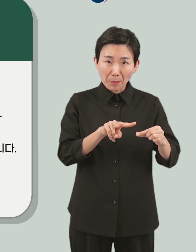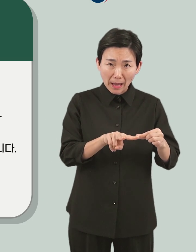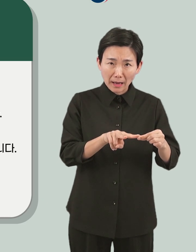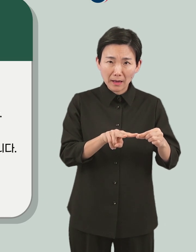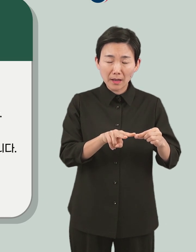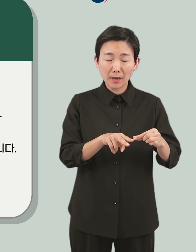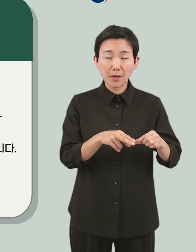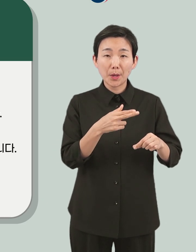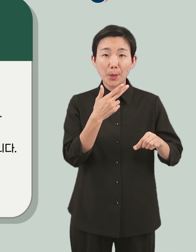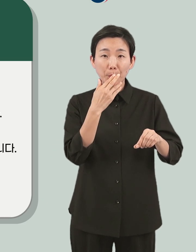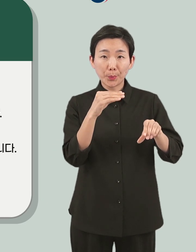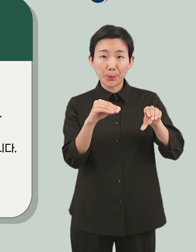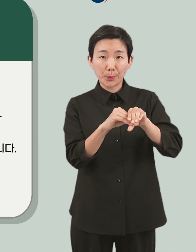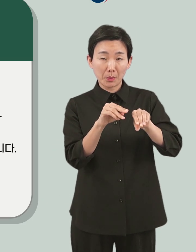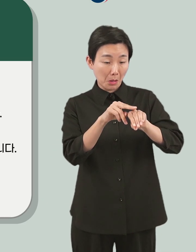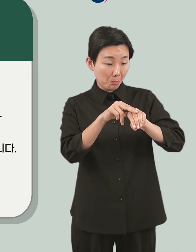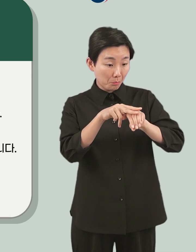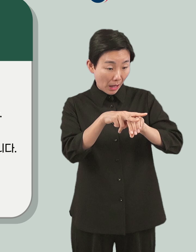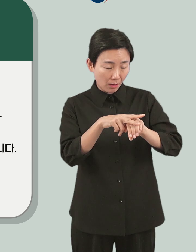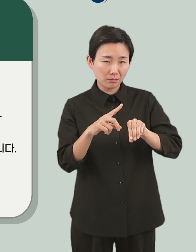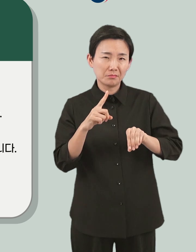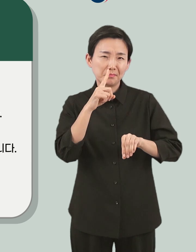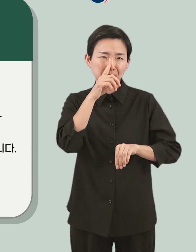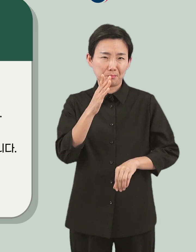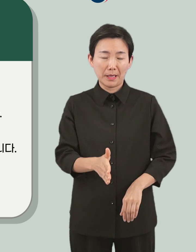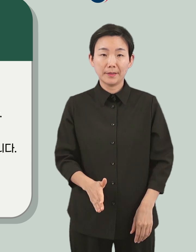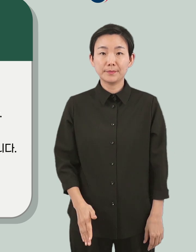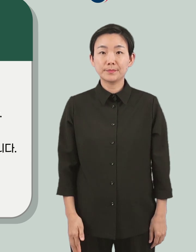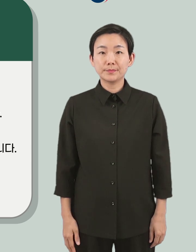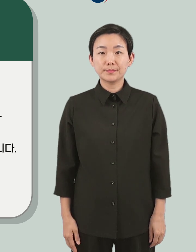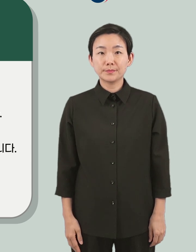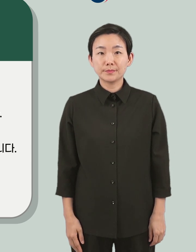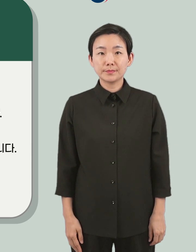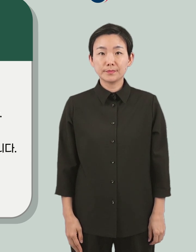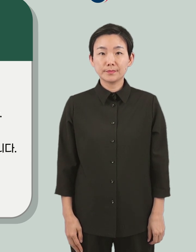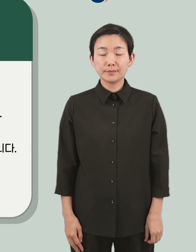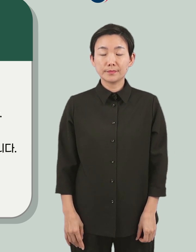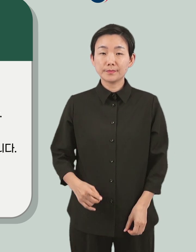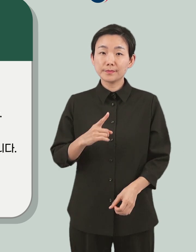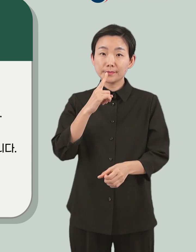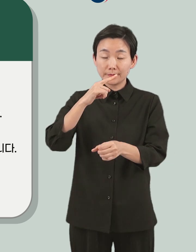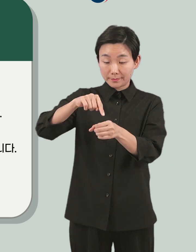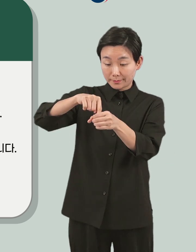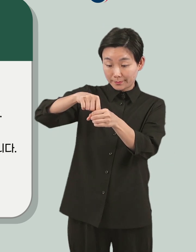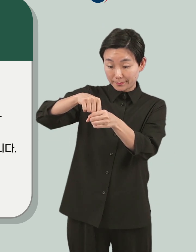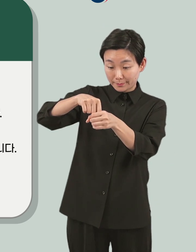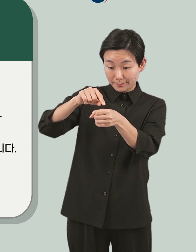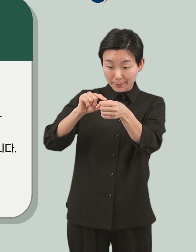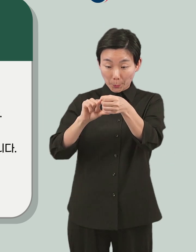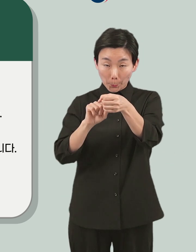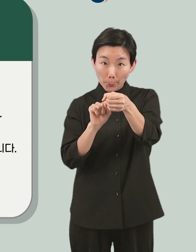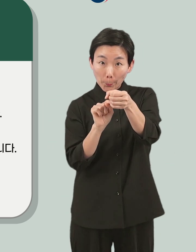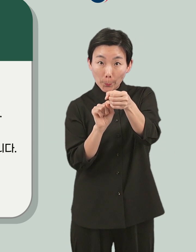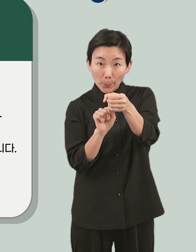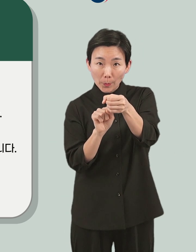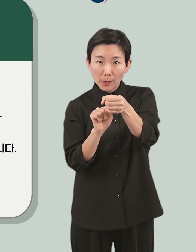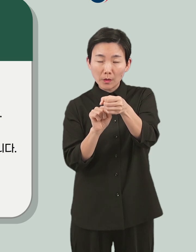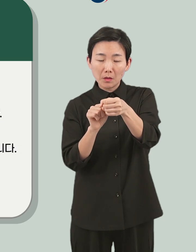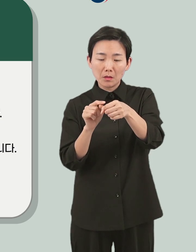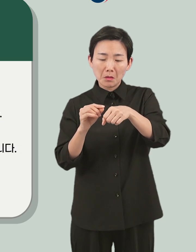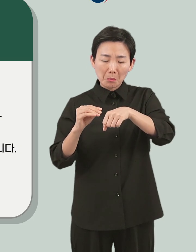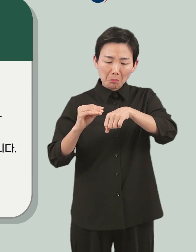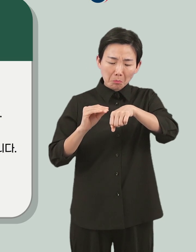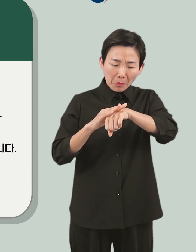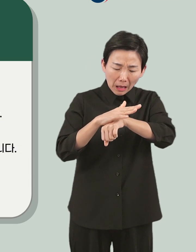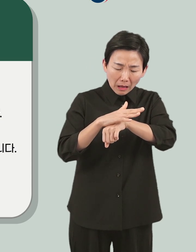제품이 손상되었거나 밀봉이 파손되면 사용하지 않습니다. 검체 전개액이 피부나 눈에 닿았을 경우 즉시